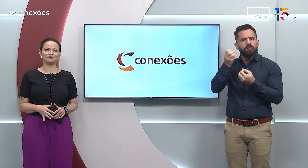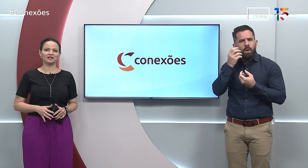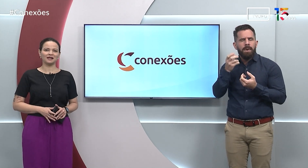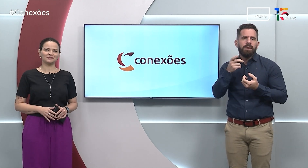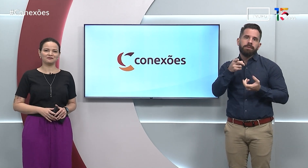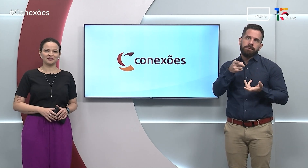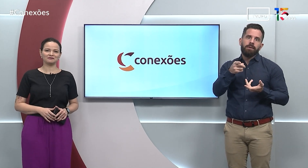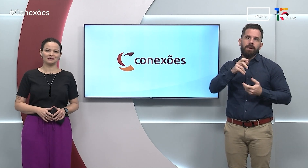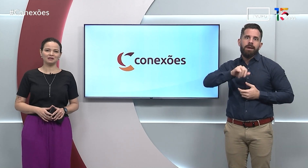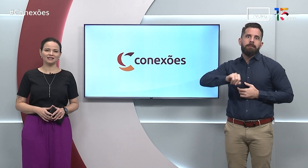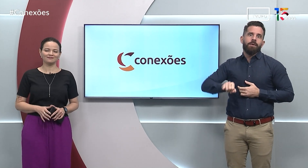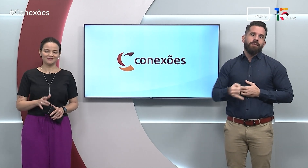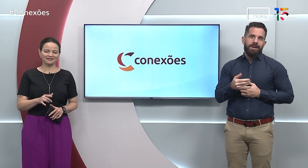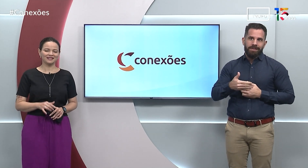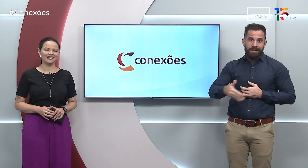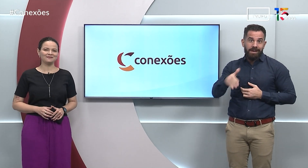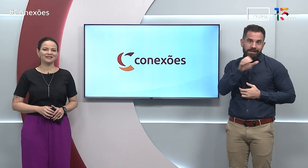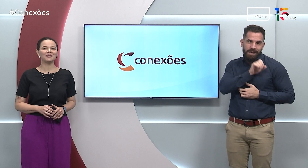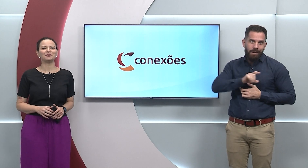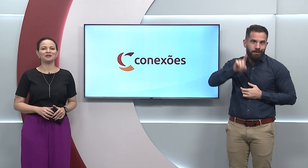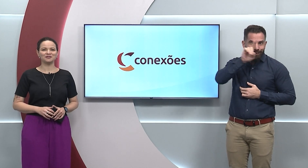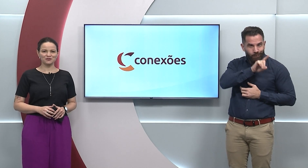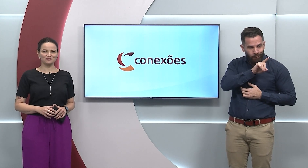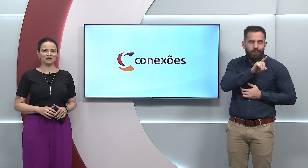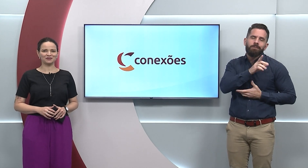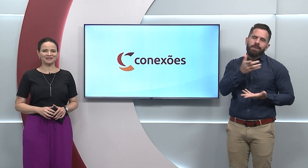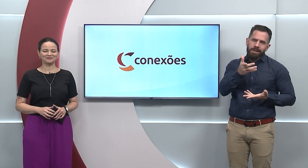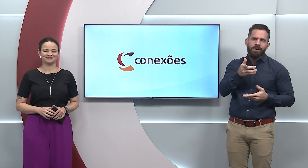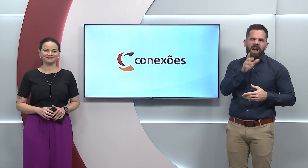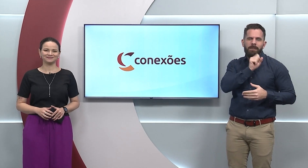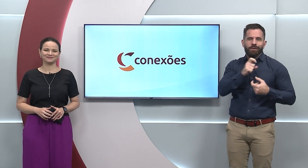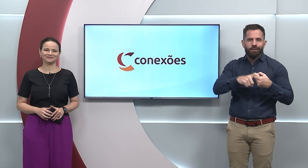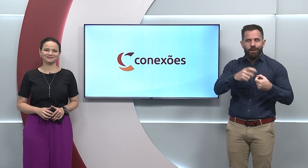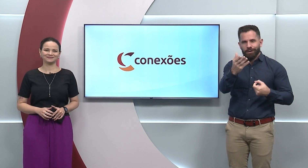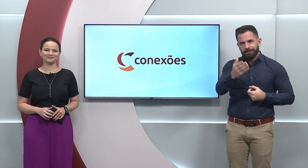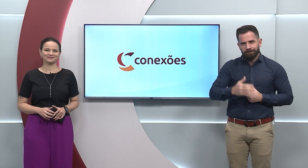você aproveitar o seu final de semana. Fica aí, daqui a pouquinho a gente volta.